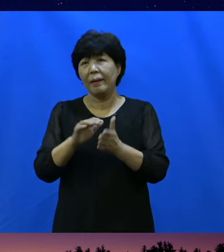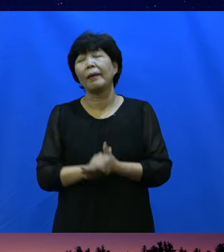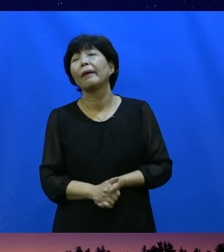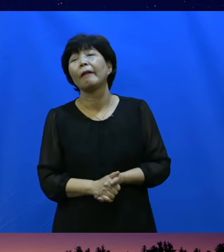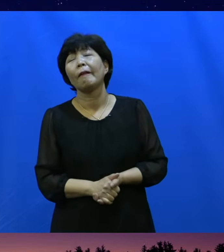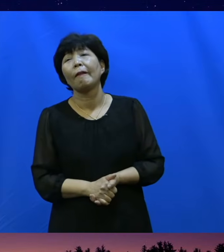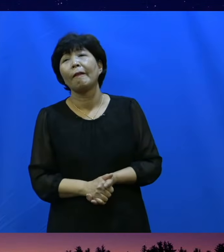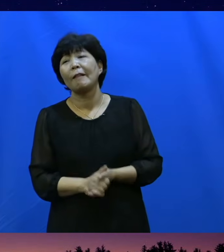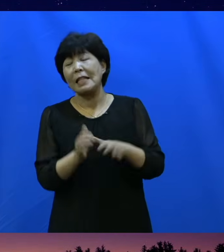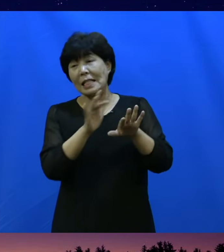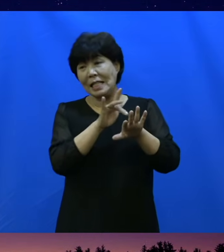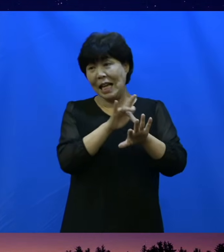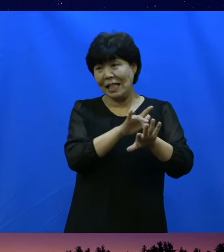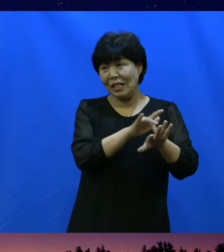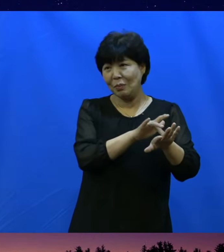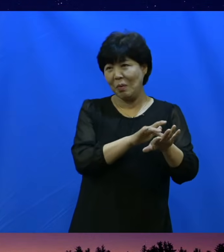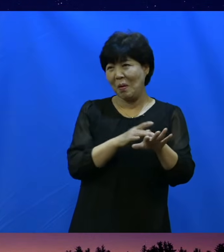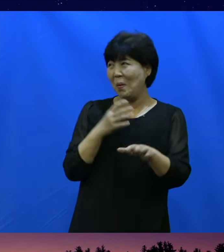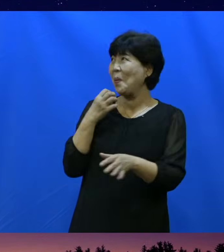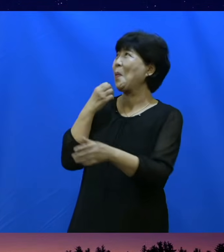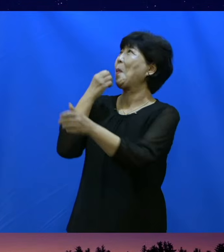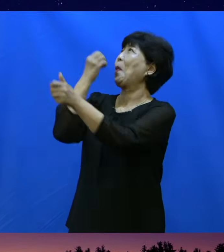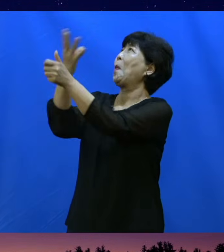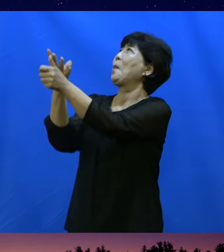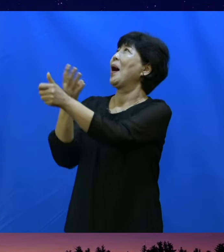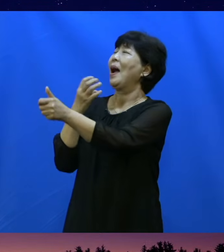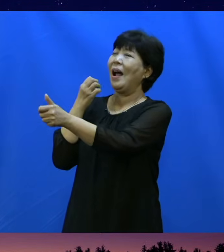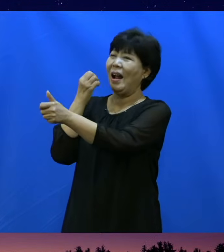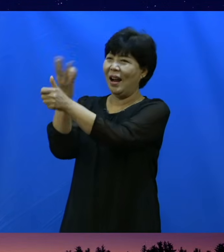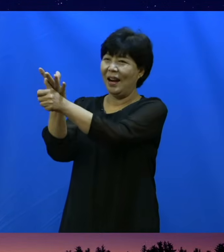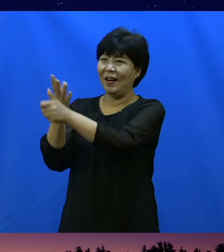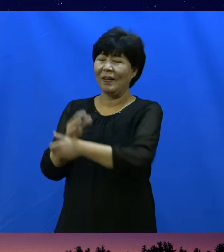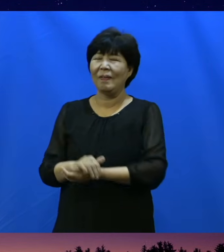사단의 고발은 계속 어둠 속으로 빠져들어가 허우적거리게 하는 것입니다.